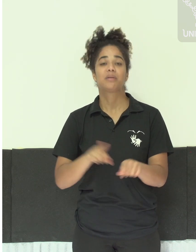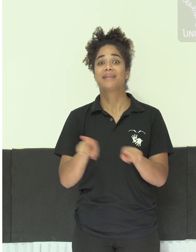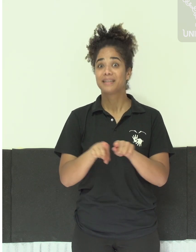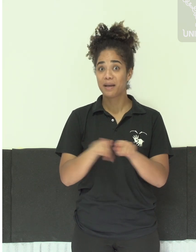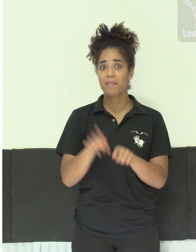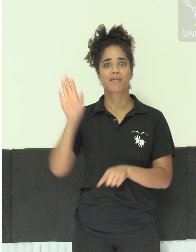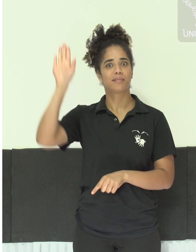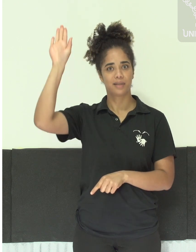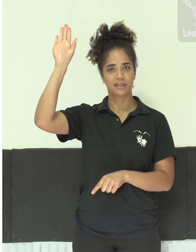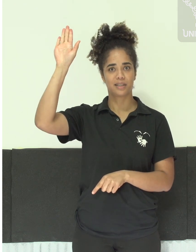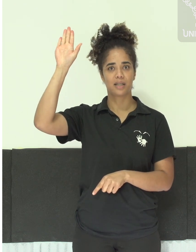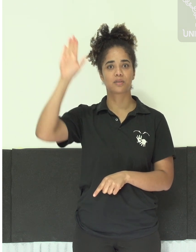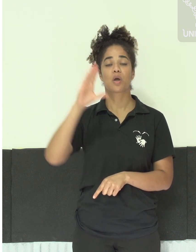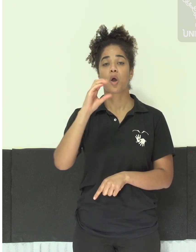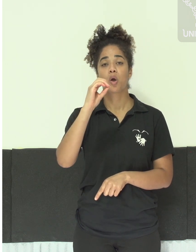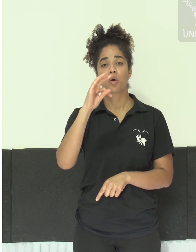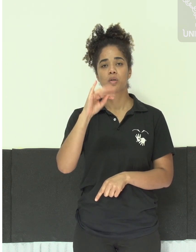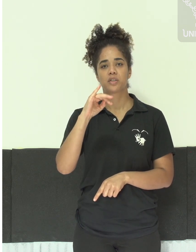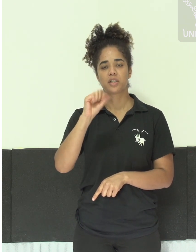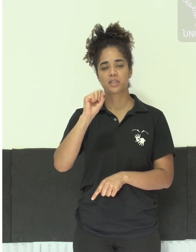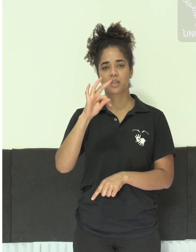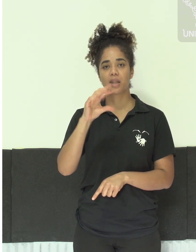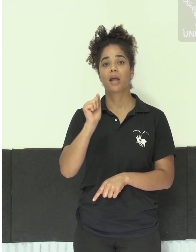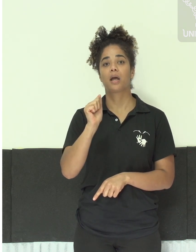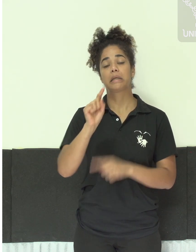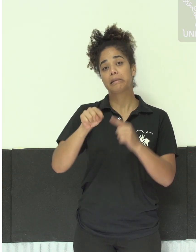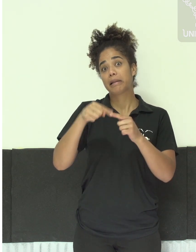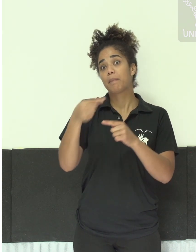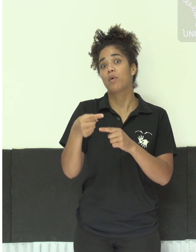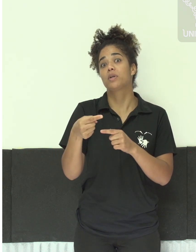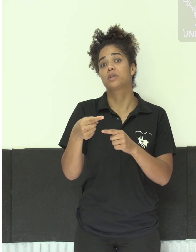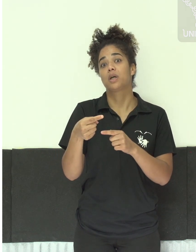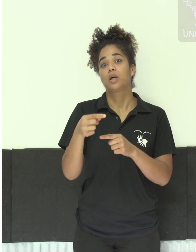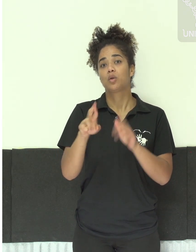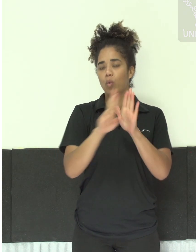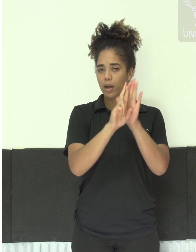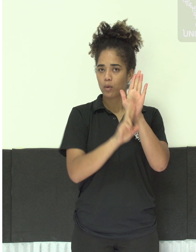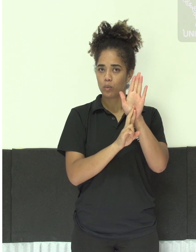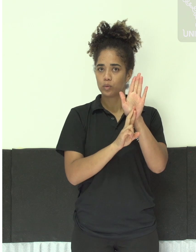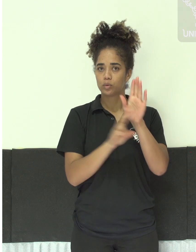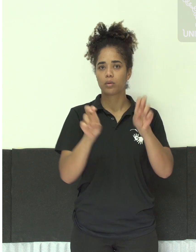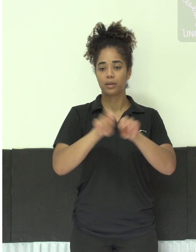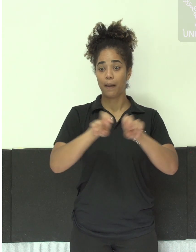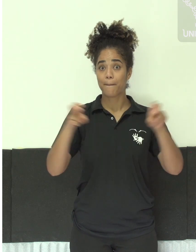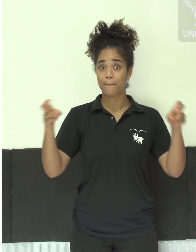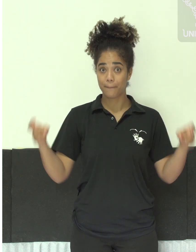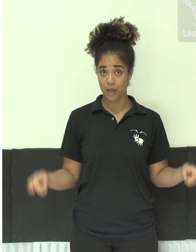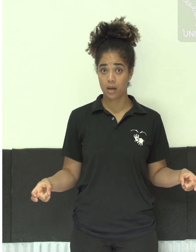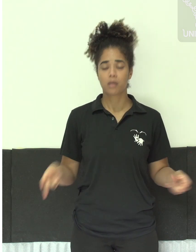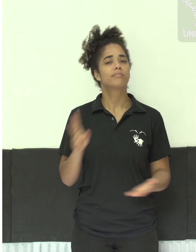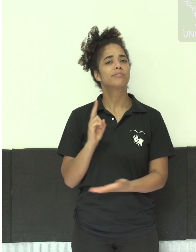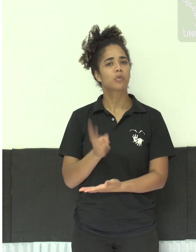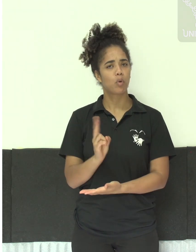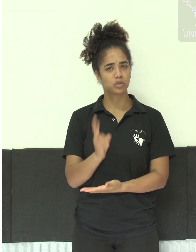cotistas que, mesmo após a interposição de recurso à referida banca,